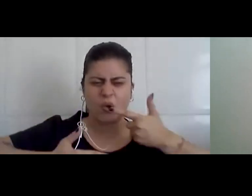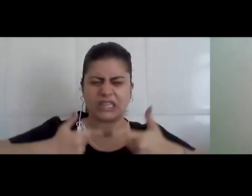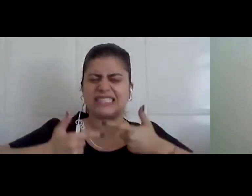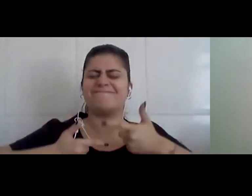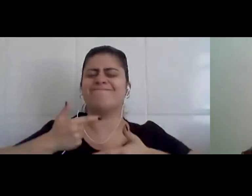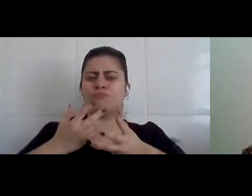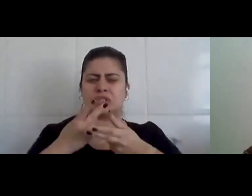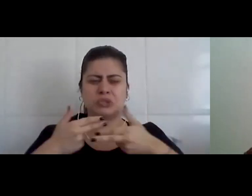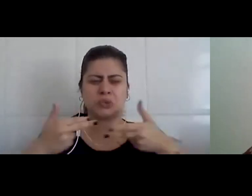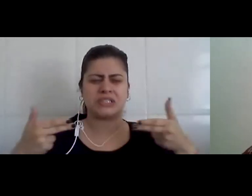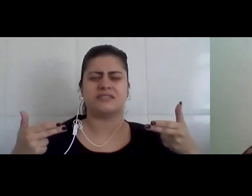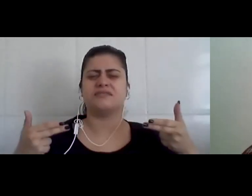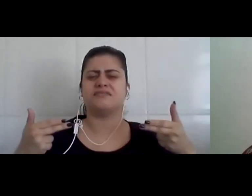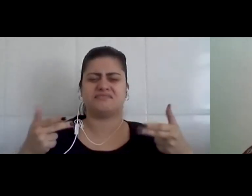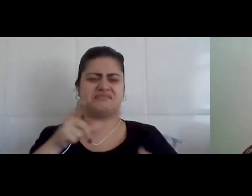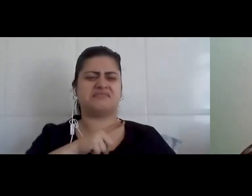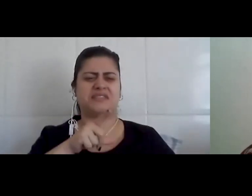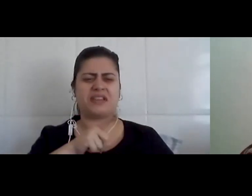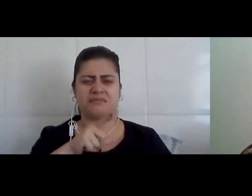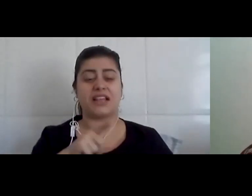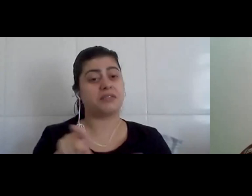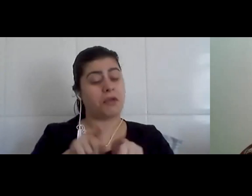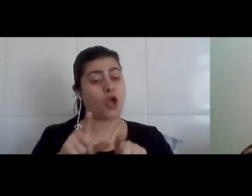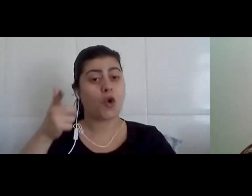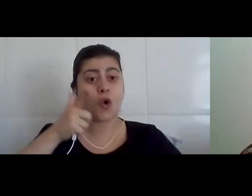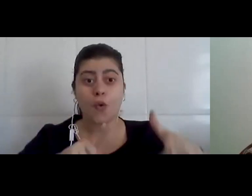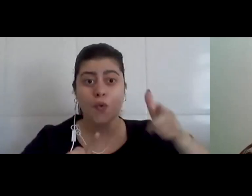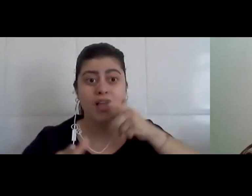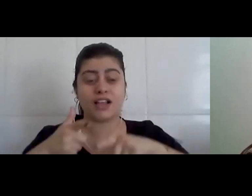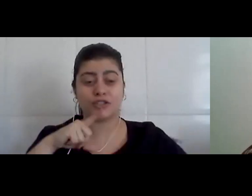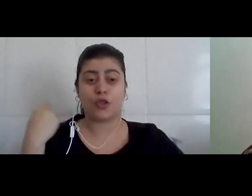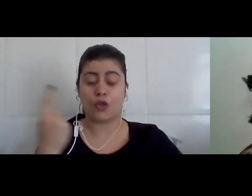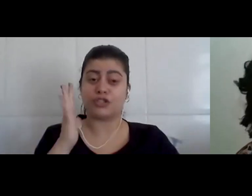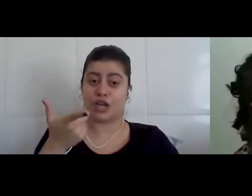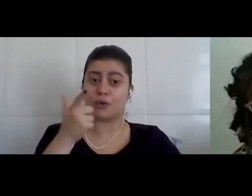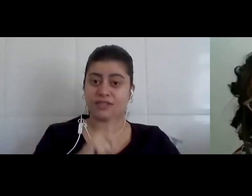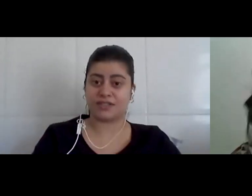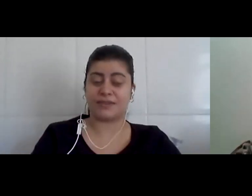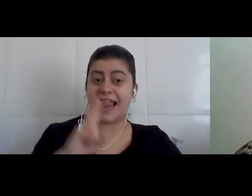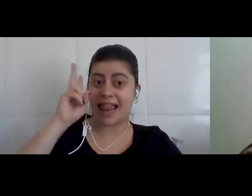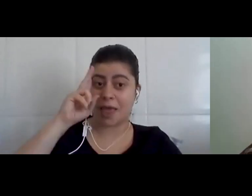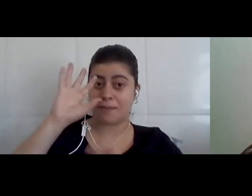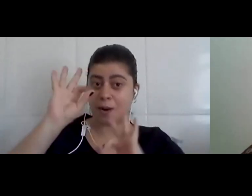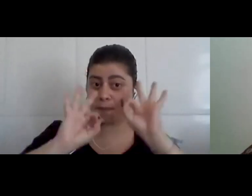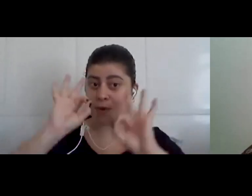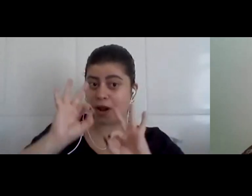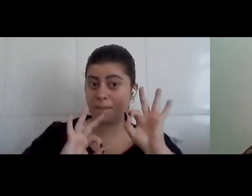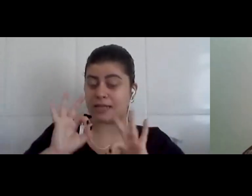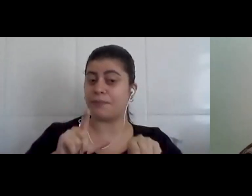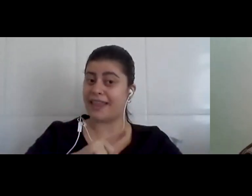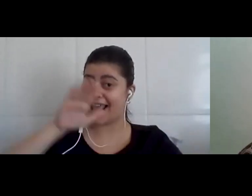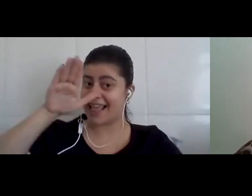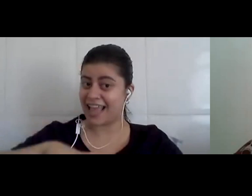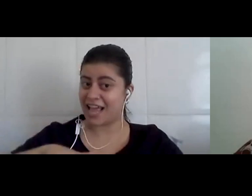que apontam caminhos e conquistas já alcançadas. Lembrando que a programação segue de tarde, que amanhã tem a feira,